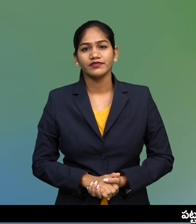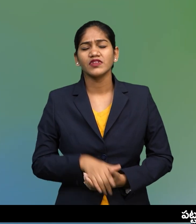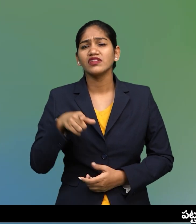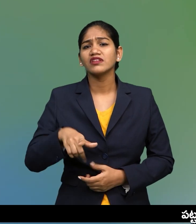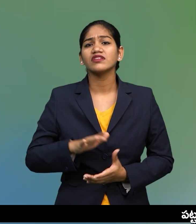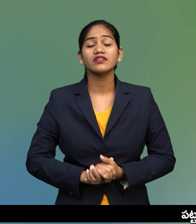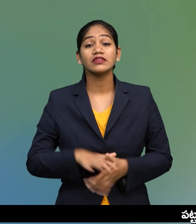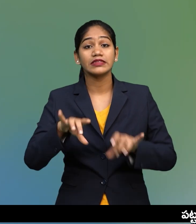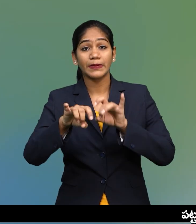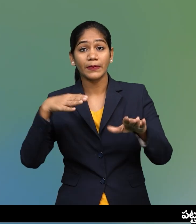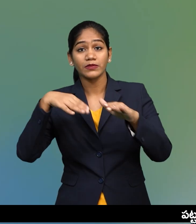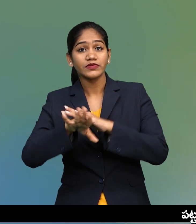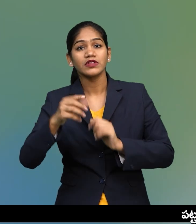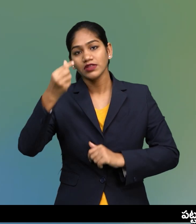పట్టణీకరణలో సమస్యలు,